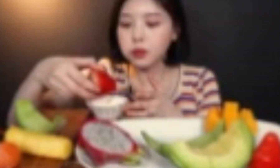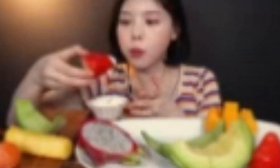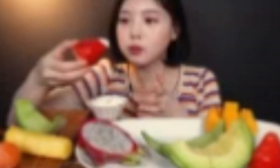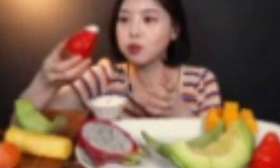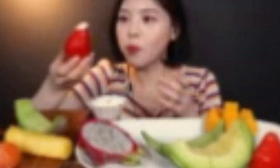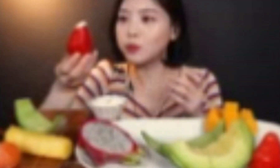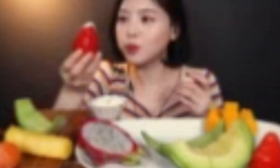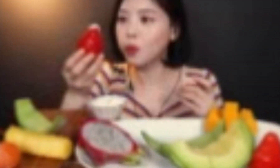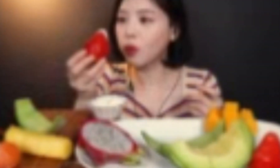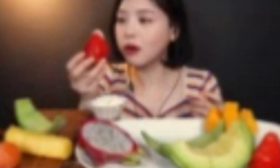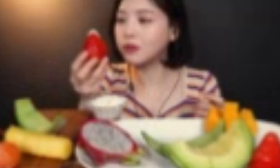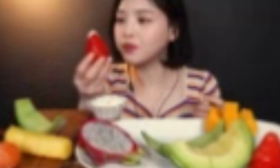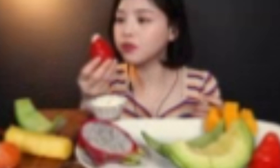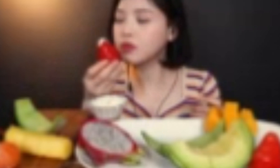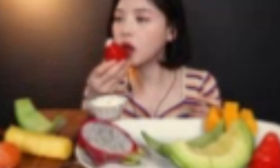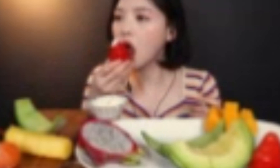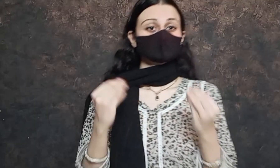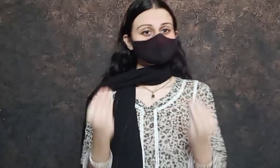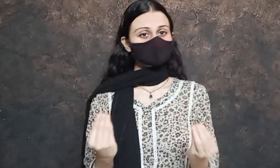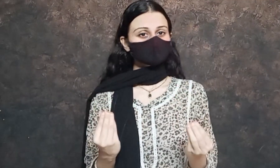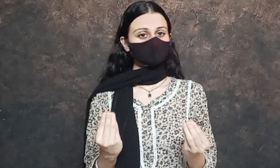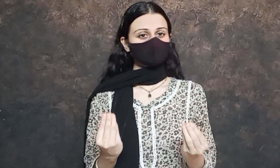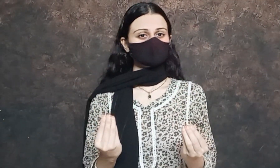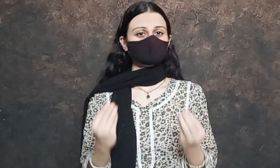ज़्यादा कंज्यूम करने होंगे। इसी तरह की